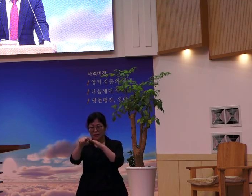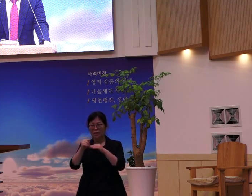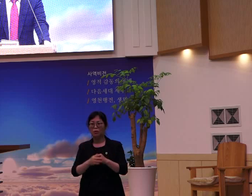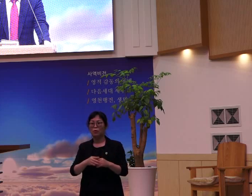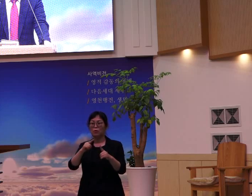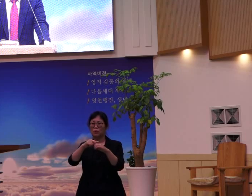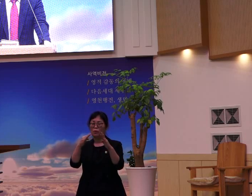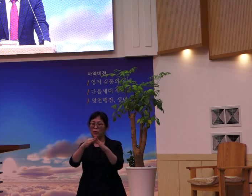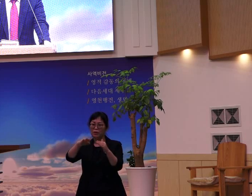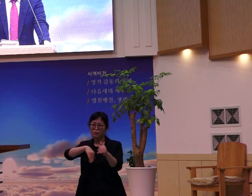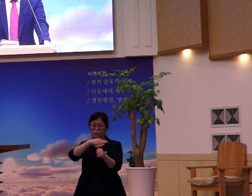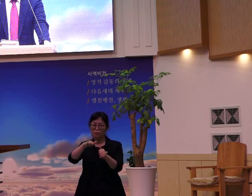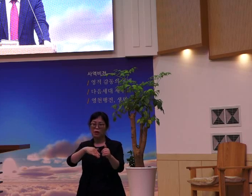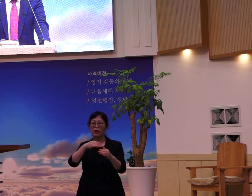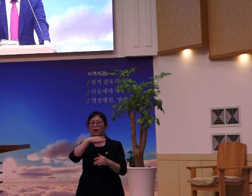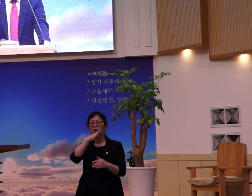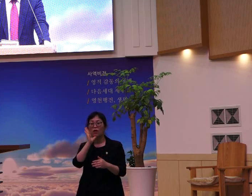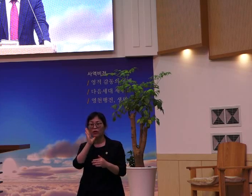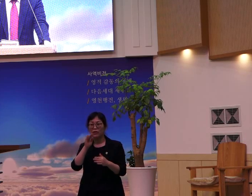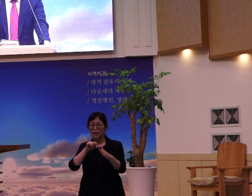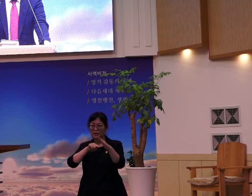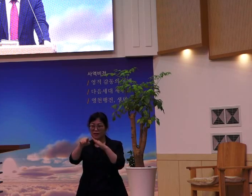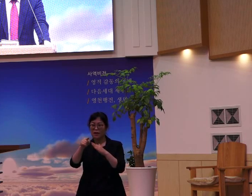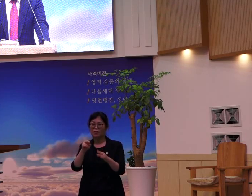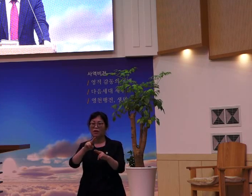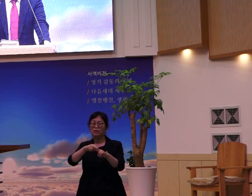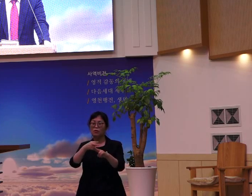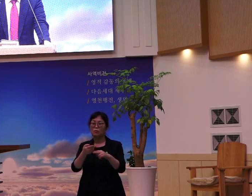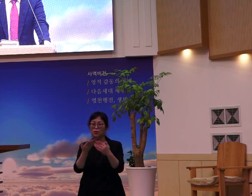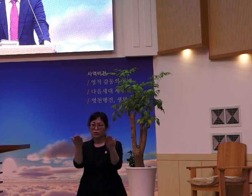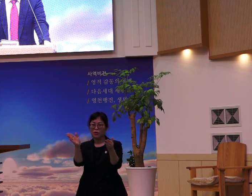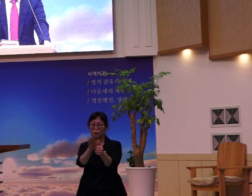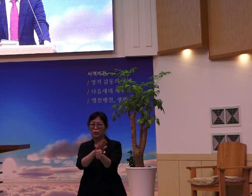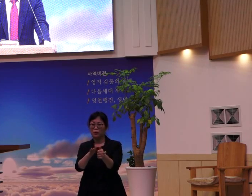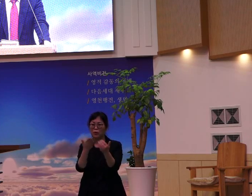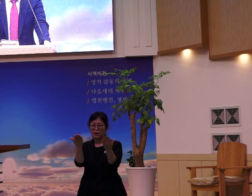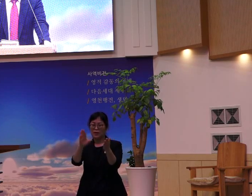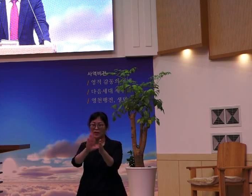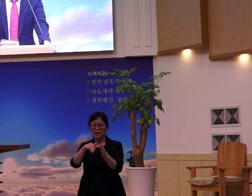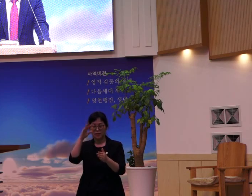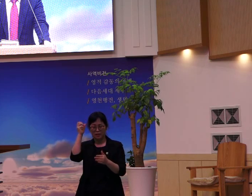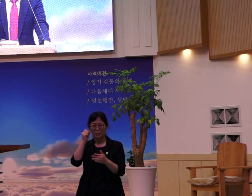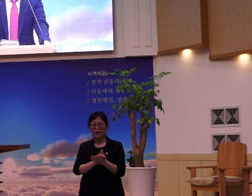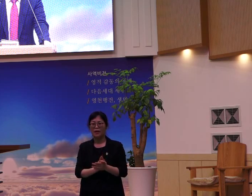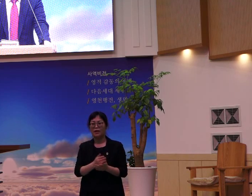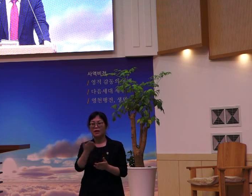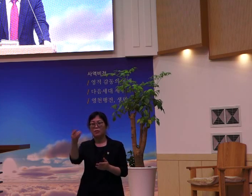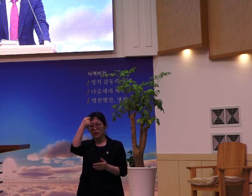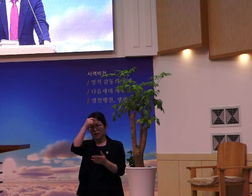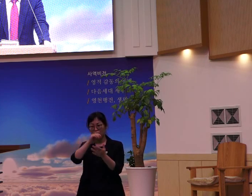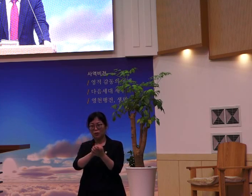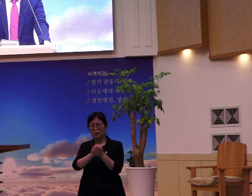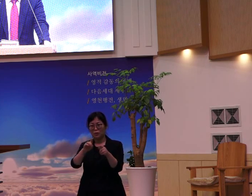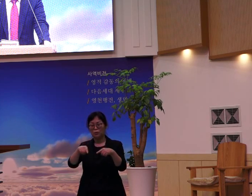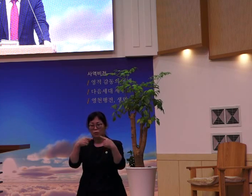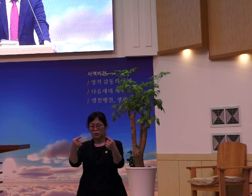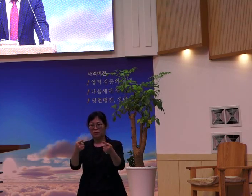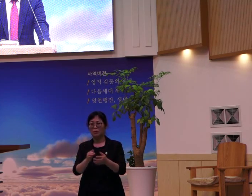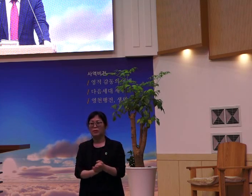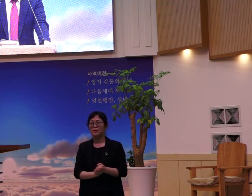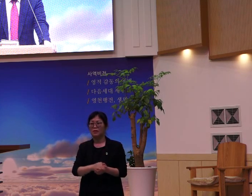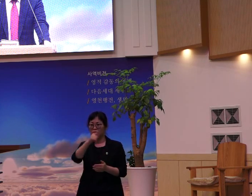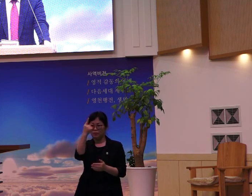주변에 있는 어르신들도 찾아가서 선물을 전하며 위로하는 시간을 가지려고 합니다. 여러분 기도 많이 해주시고 또 동참하실 수 있는 분들은